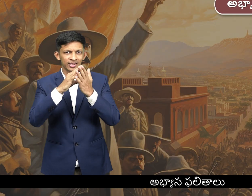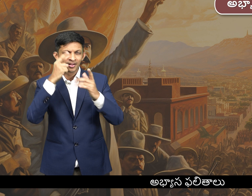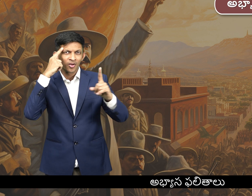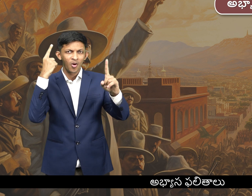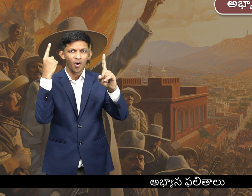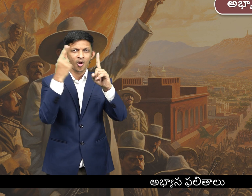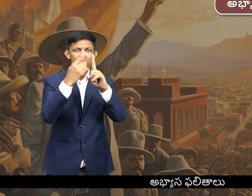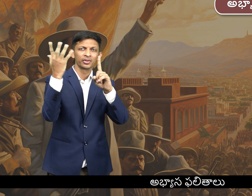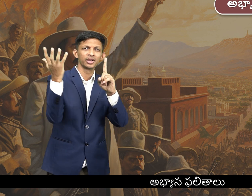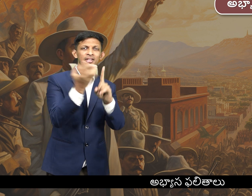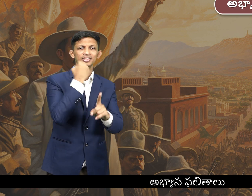అభ్యాస ఫలితాలు.